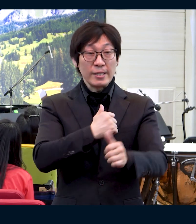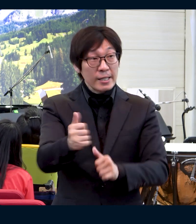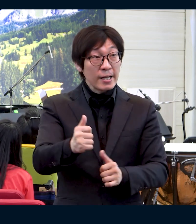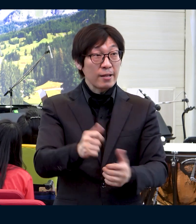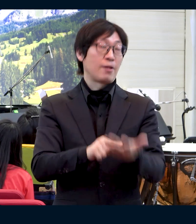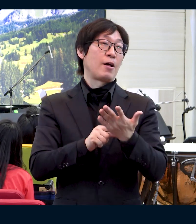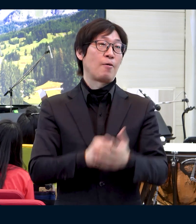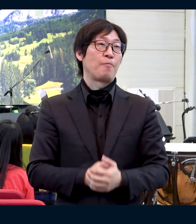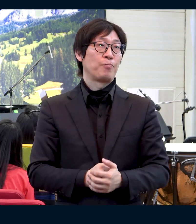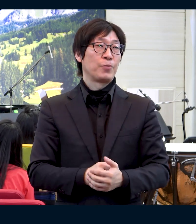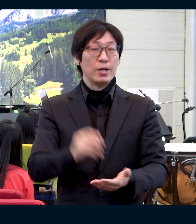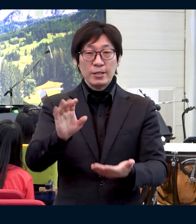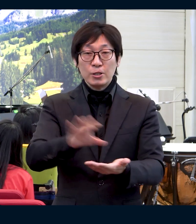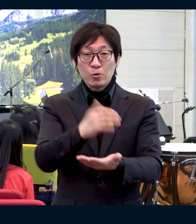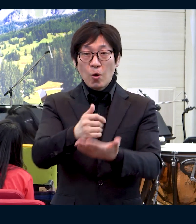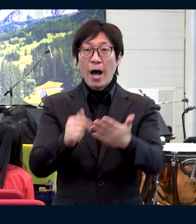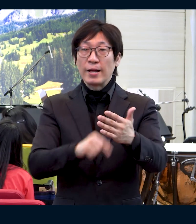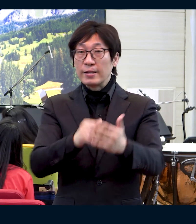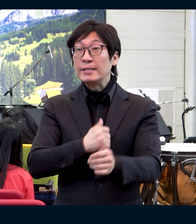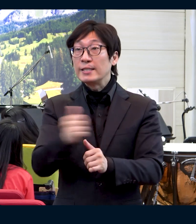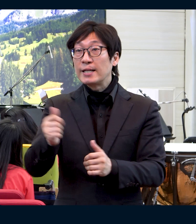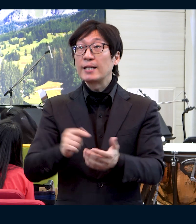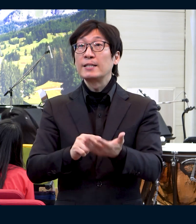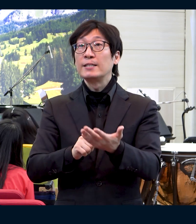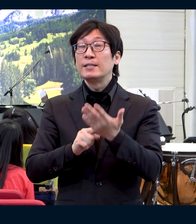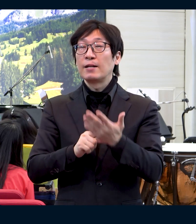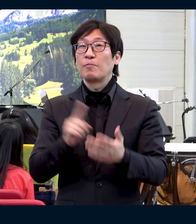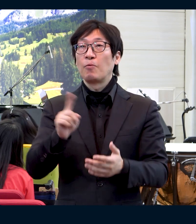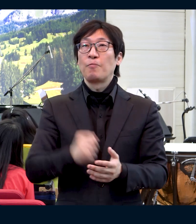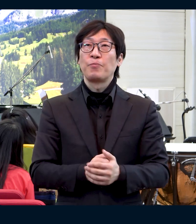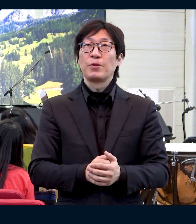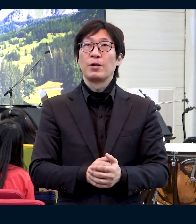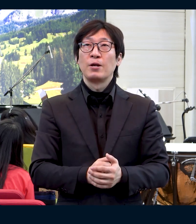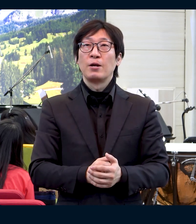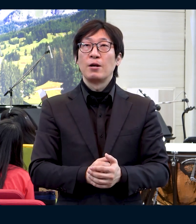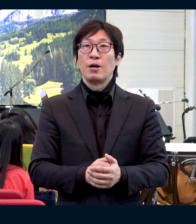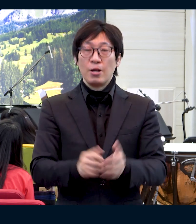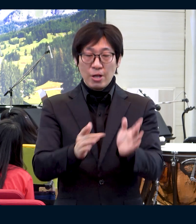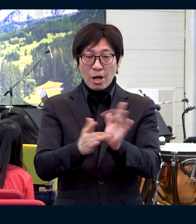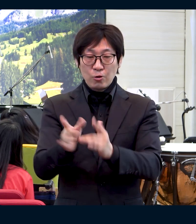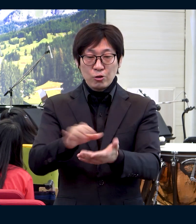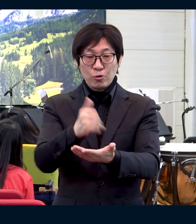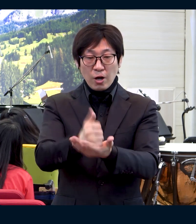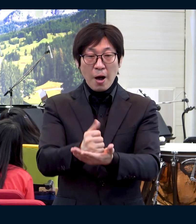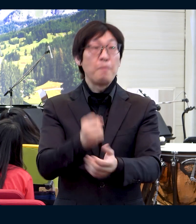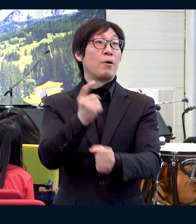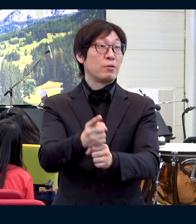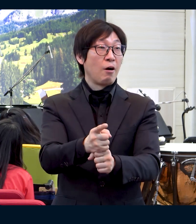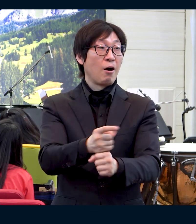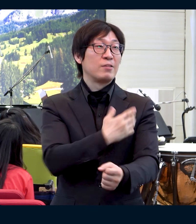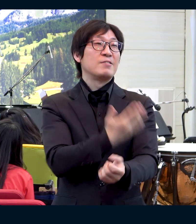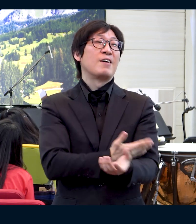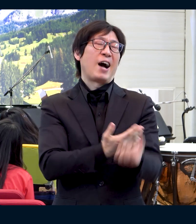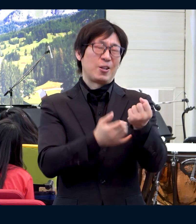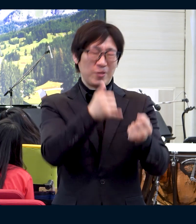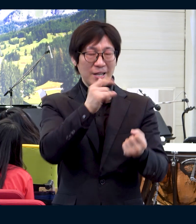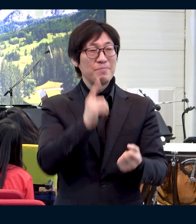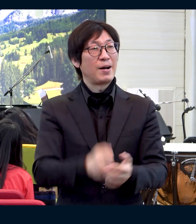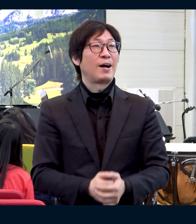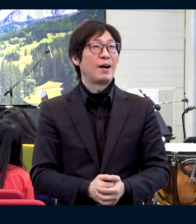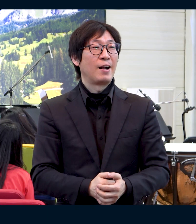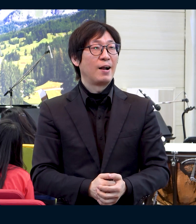이렇게 그리스도 안에서 이길 수 있는 것은요, 그리스도 예수 안에 능력이 있기 때문이다는 거예요.